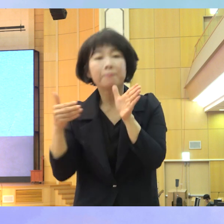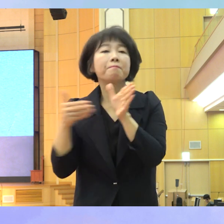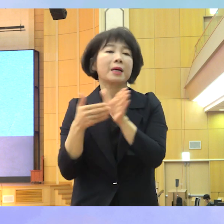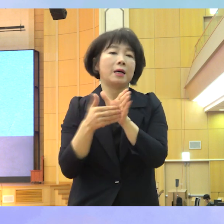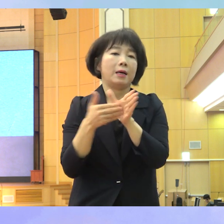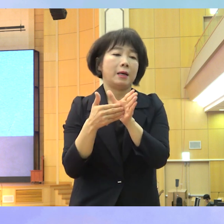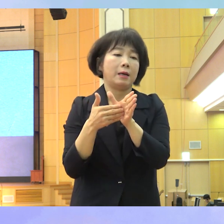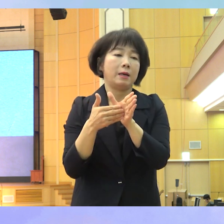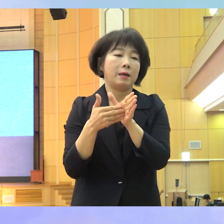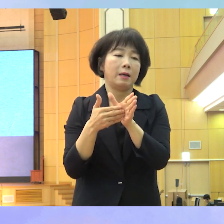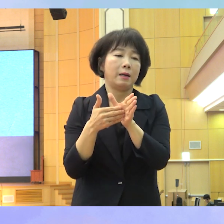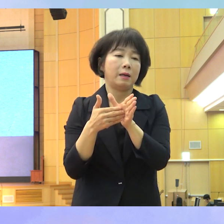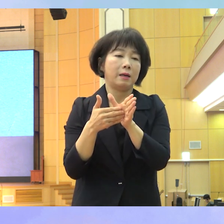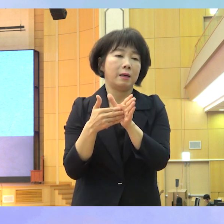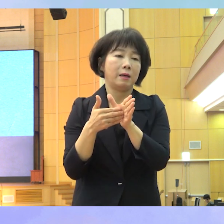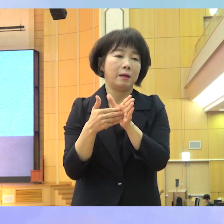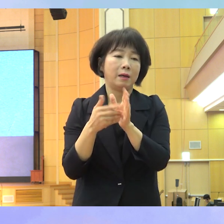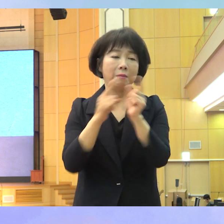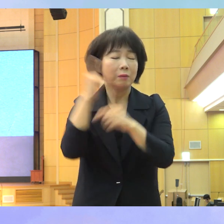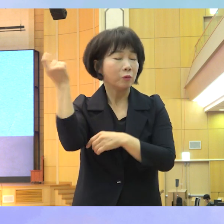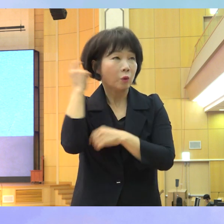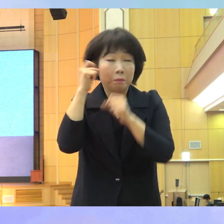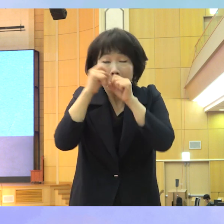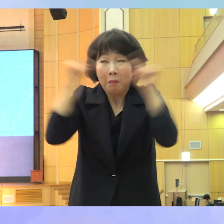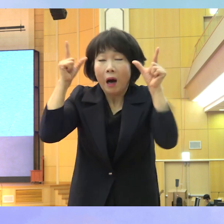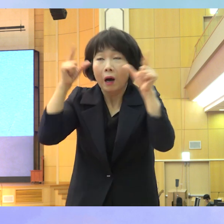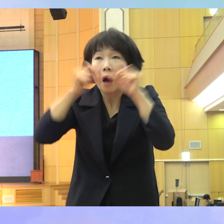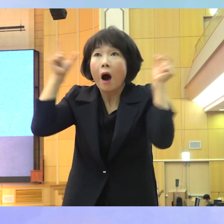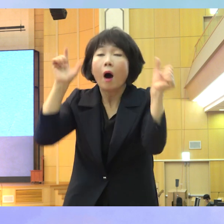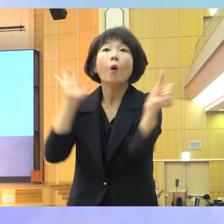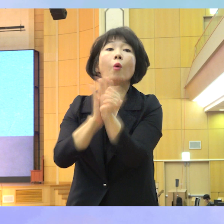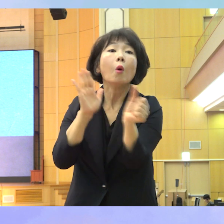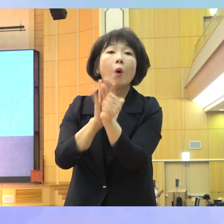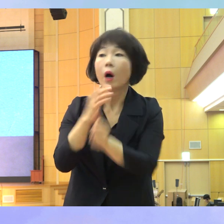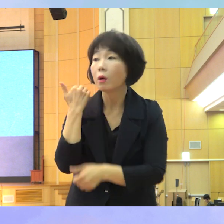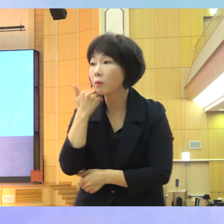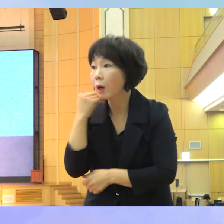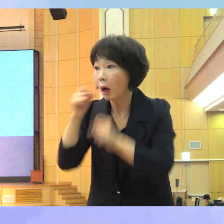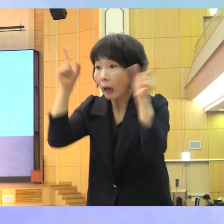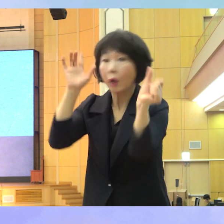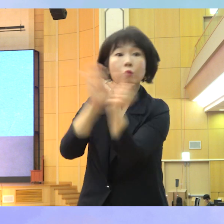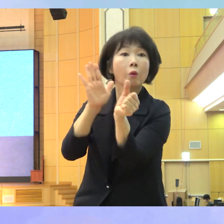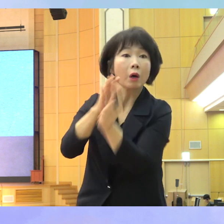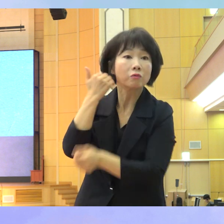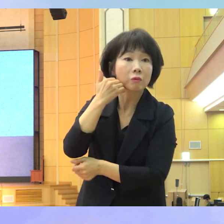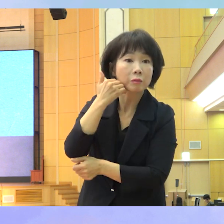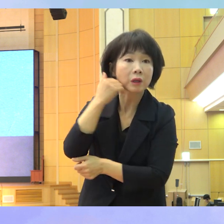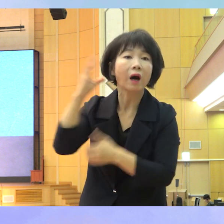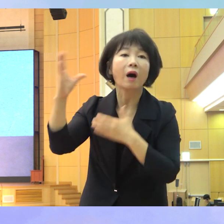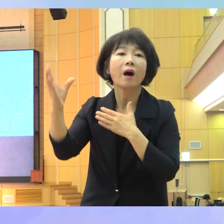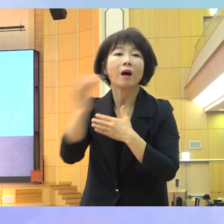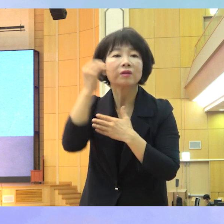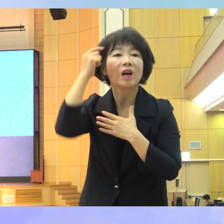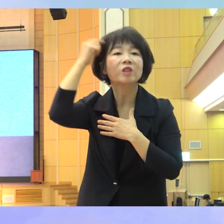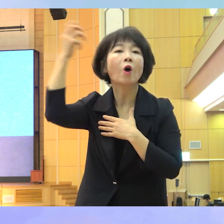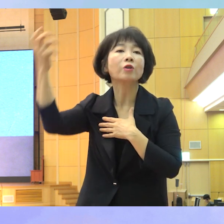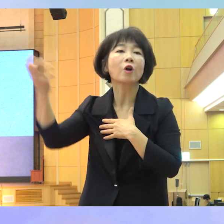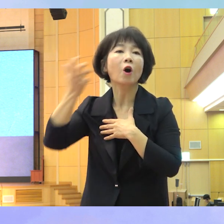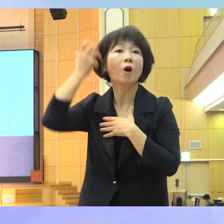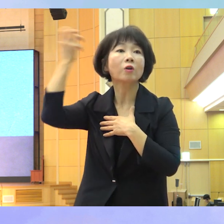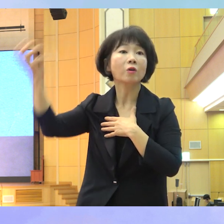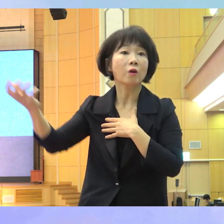사심으로, 그리고 이것을 깨닫게 도와주시는, 성경은 성령을 보혜사라고 얘기하니까 이것을